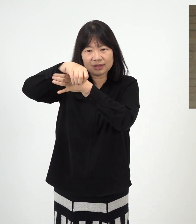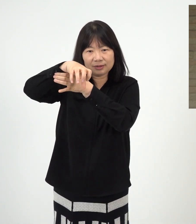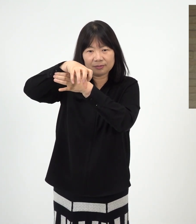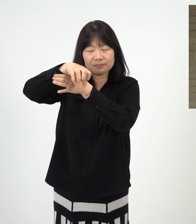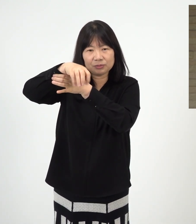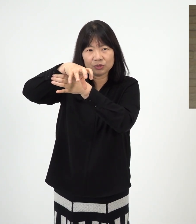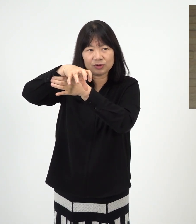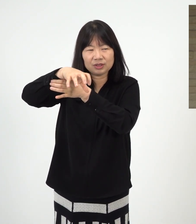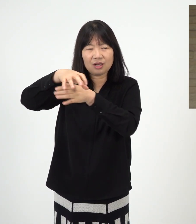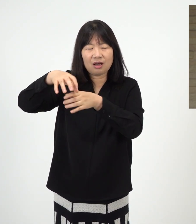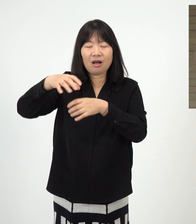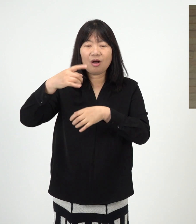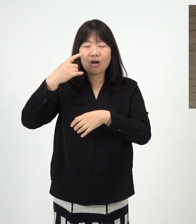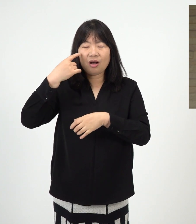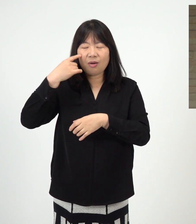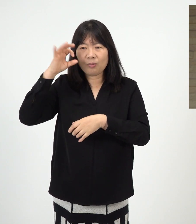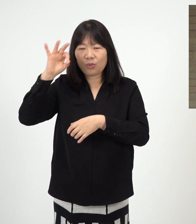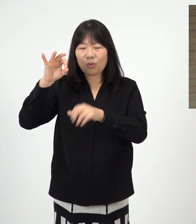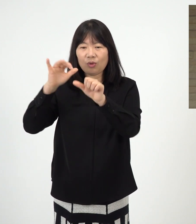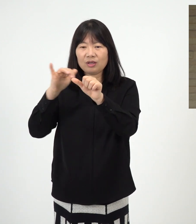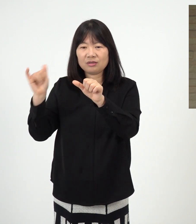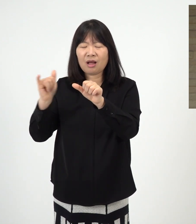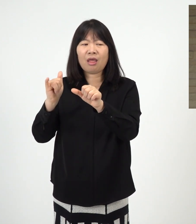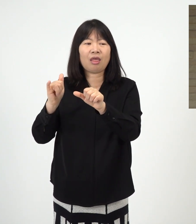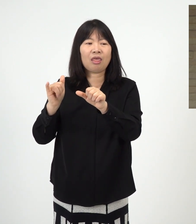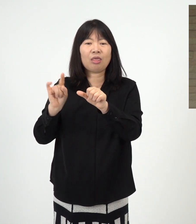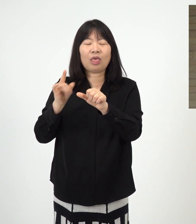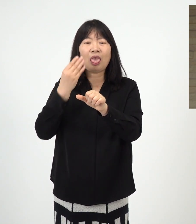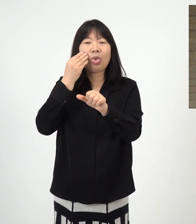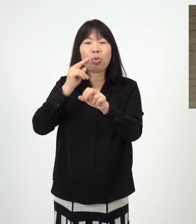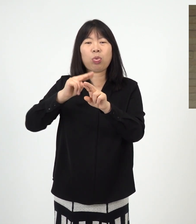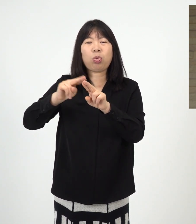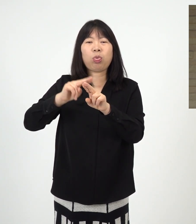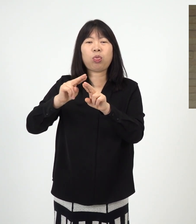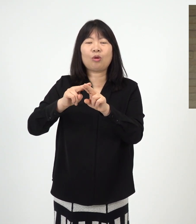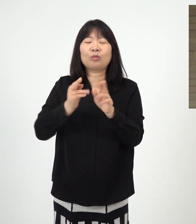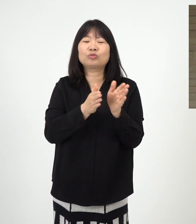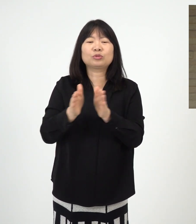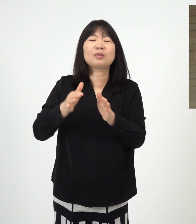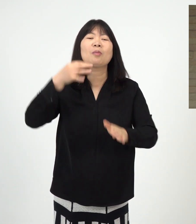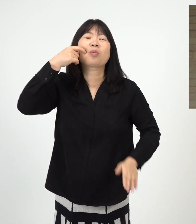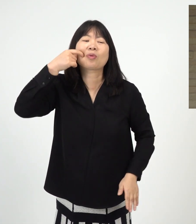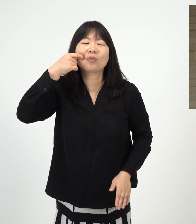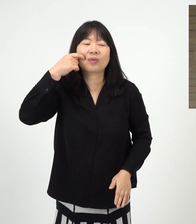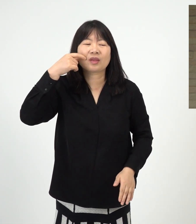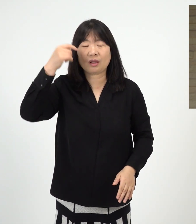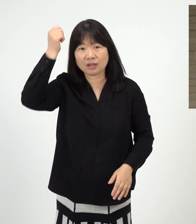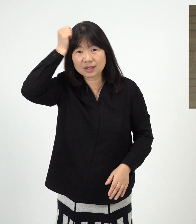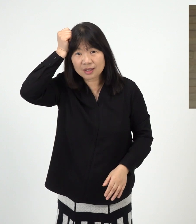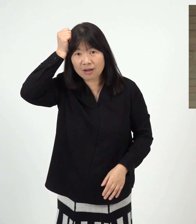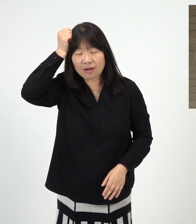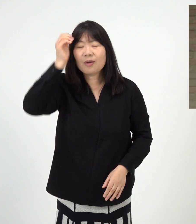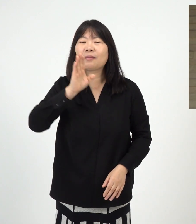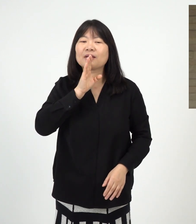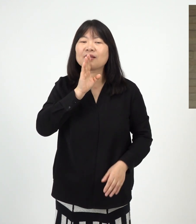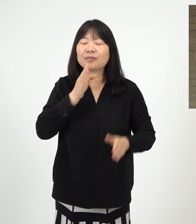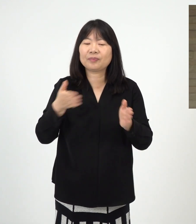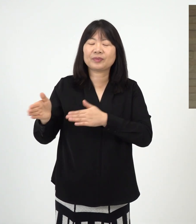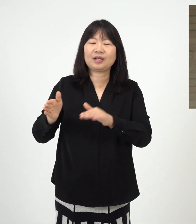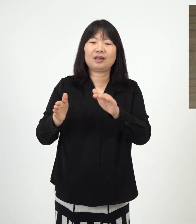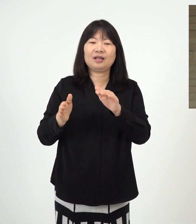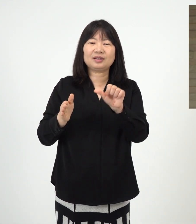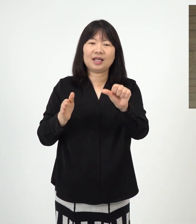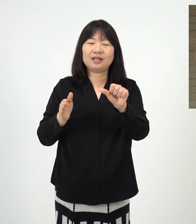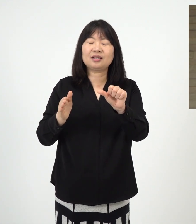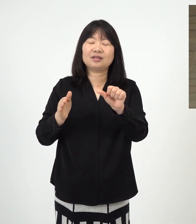지피려니까 5 처녀는 미처 기름을 준비하지 못했어요. 기억나시죠? 예. 그리고 5